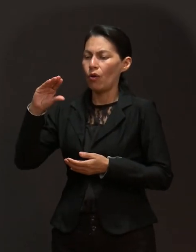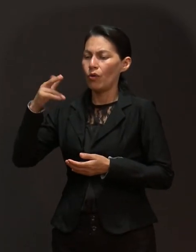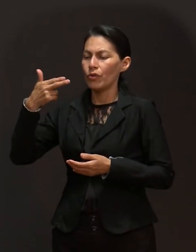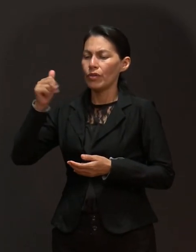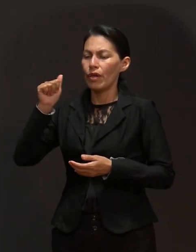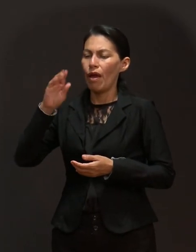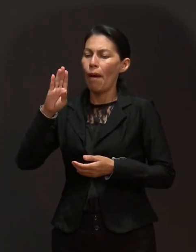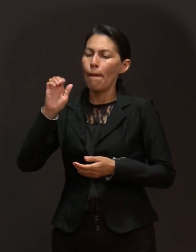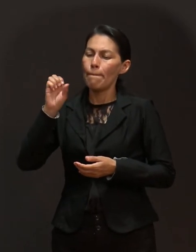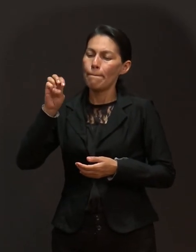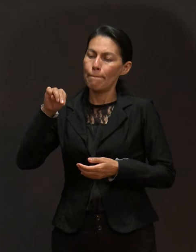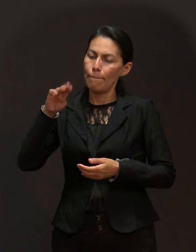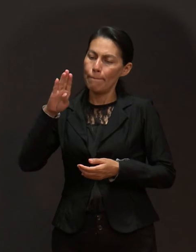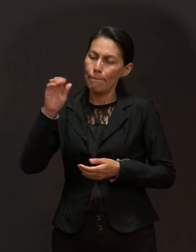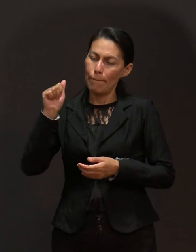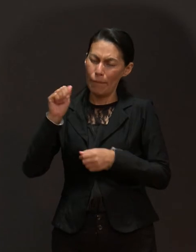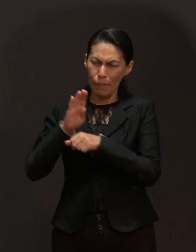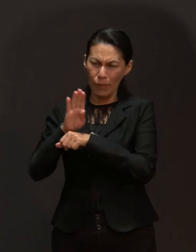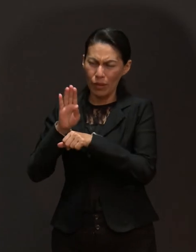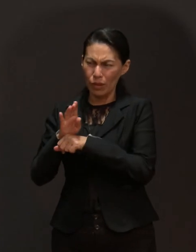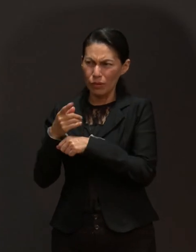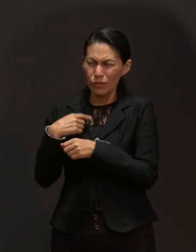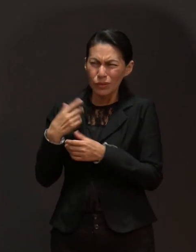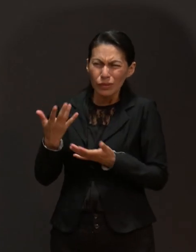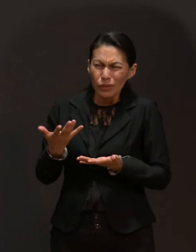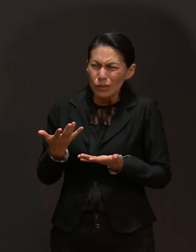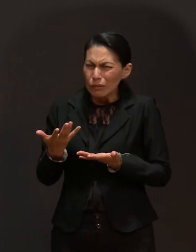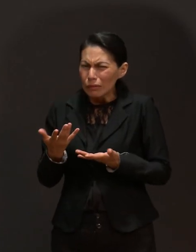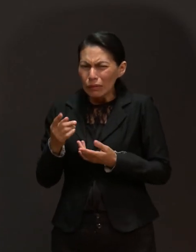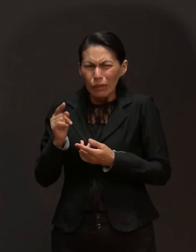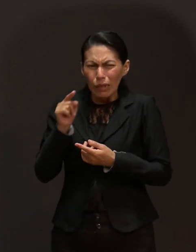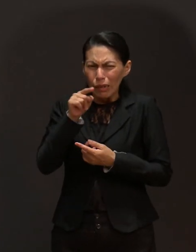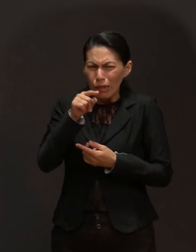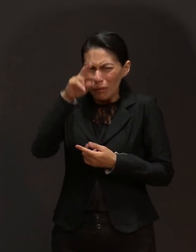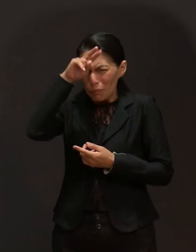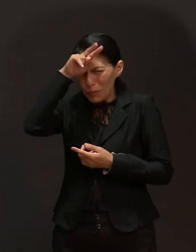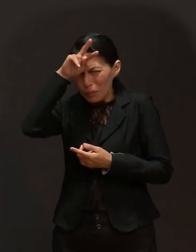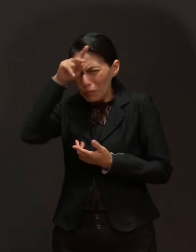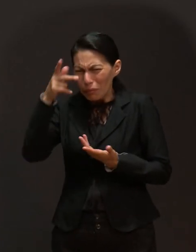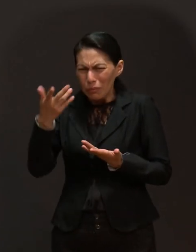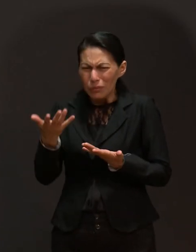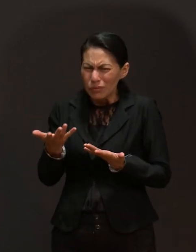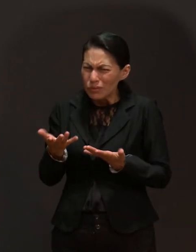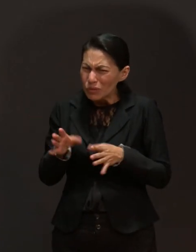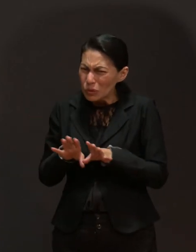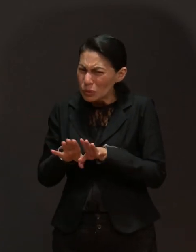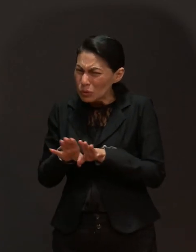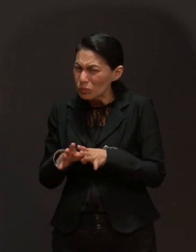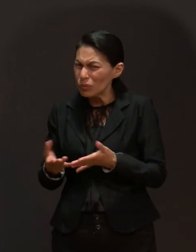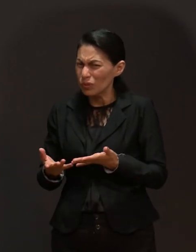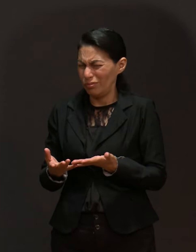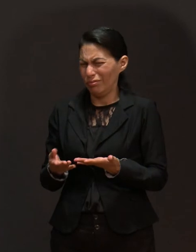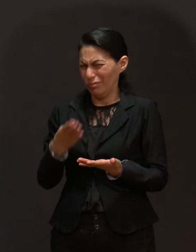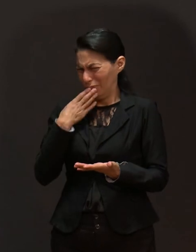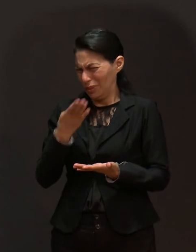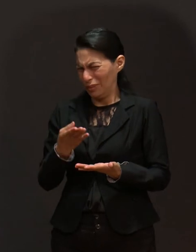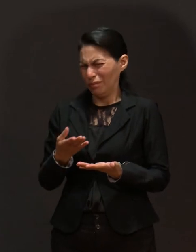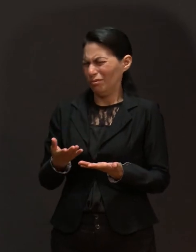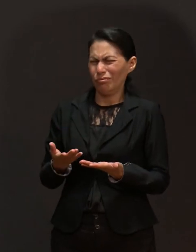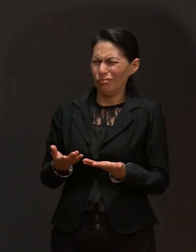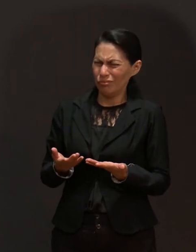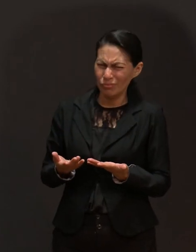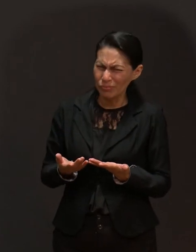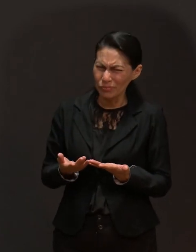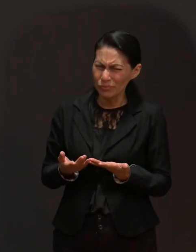el confort la familia el hogar y yo dije ay como que esta idea no no